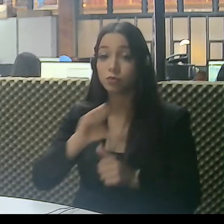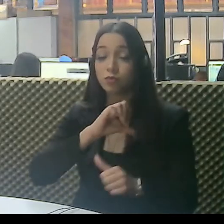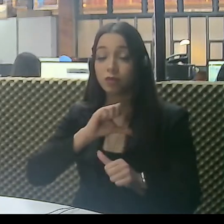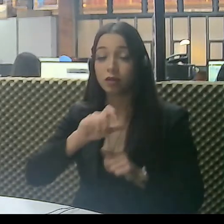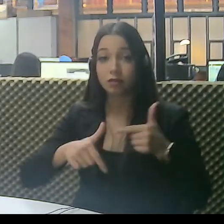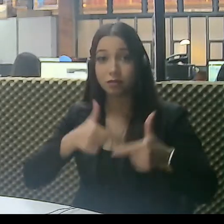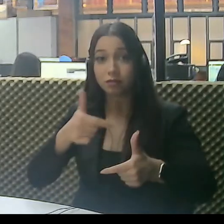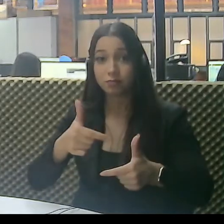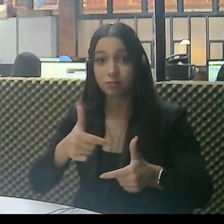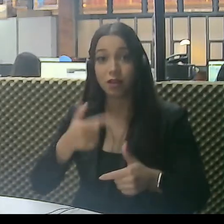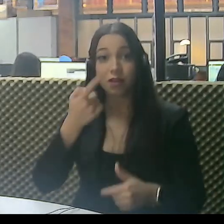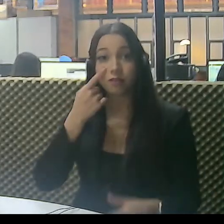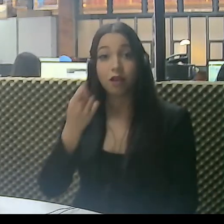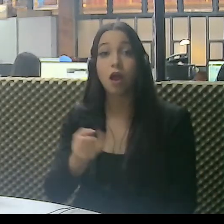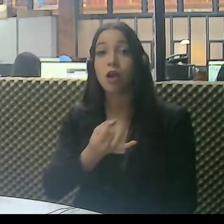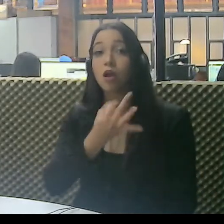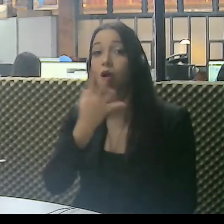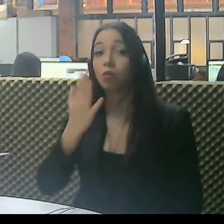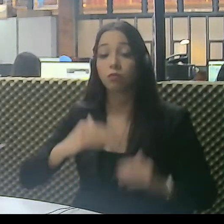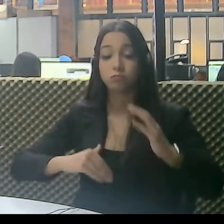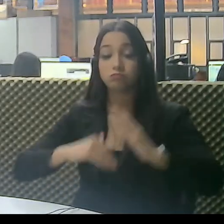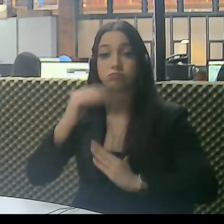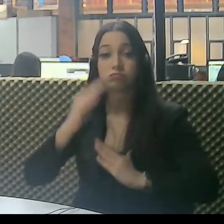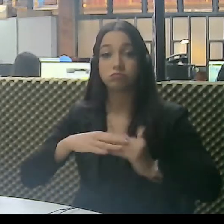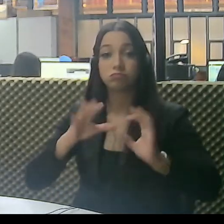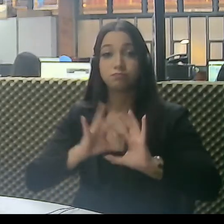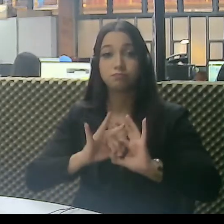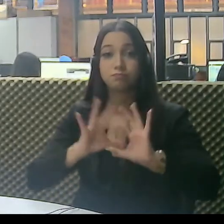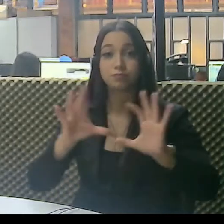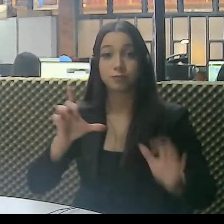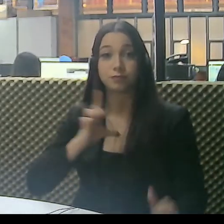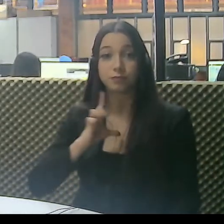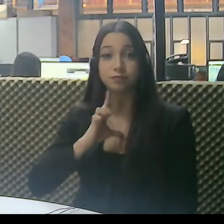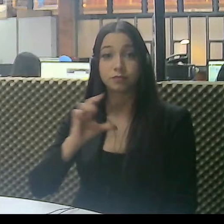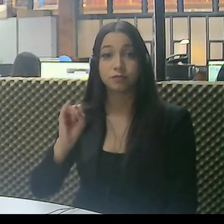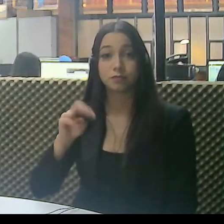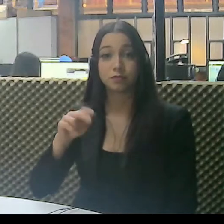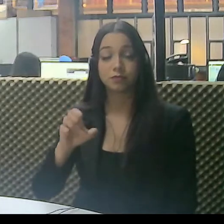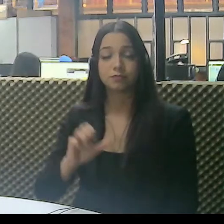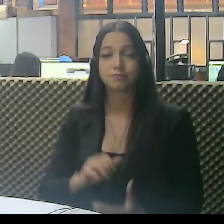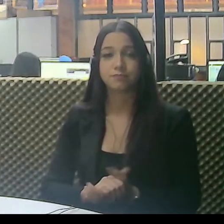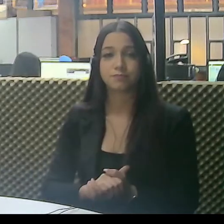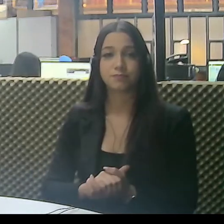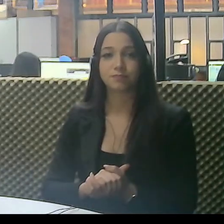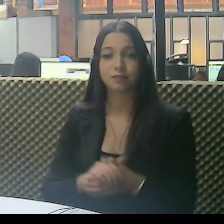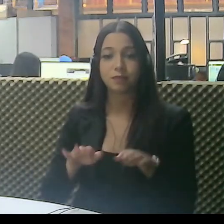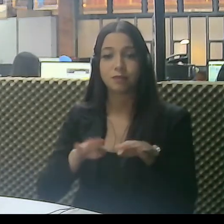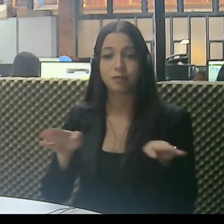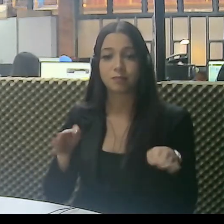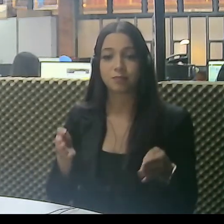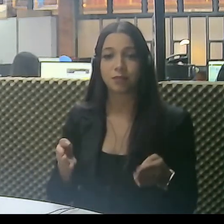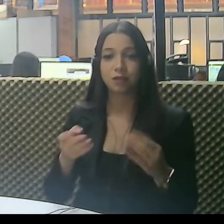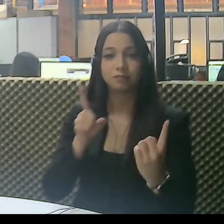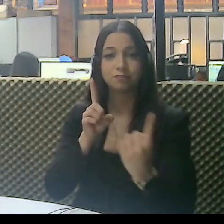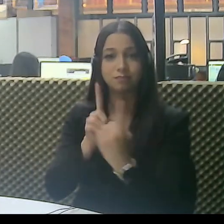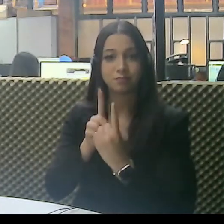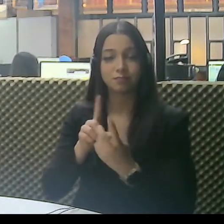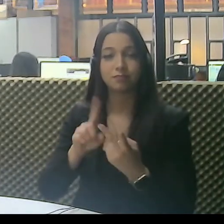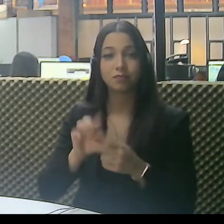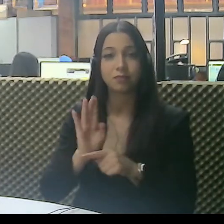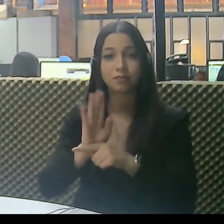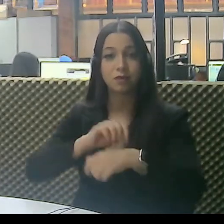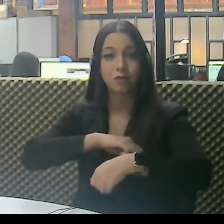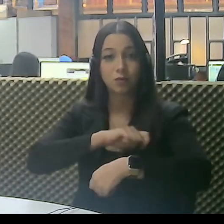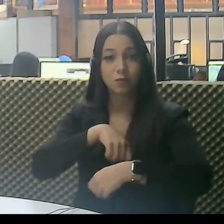de trabalho. Confira alguns dos cargos disponíveis pelo Cine. atendente de balconista, auxiliar de